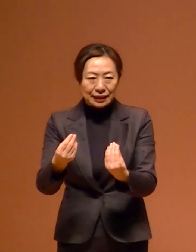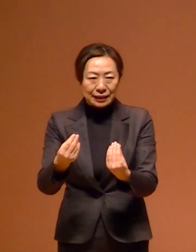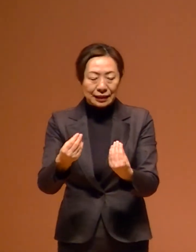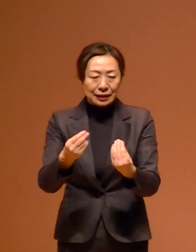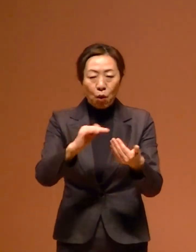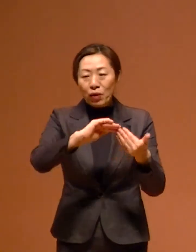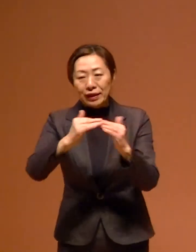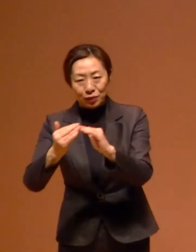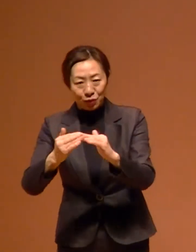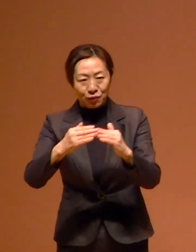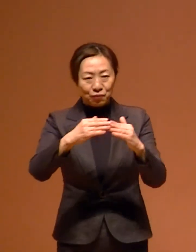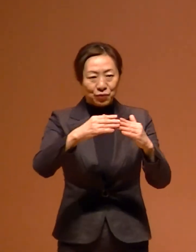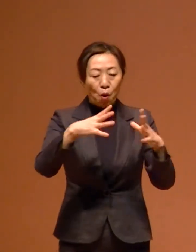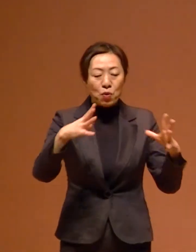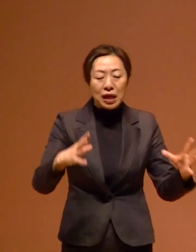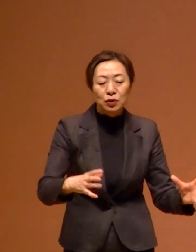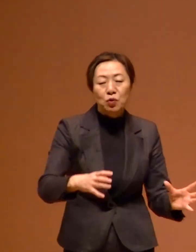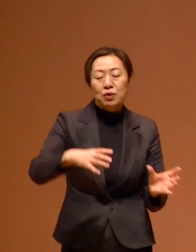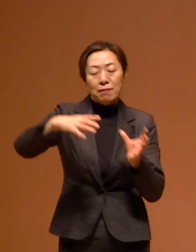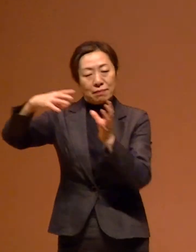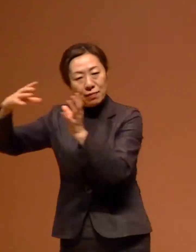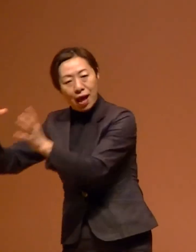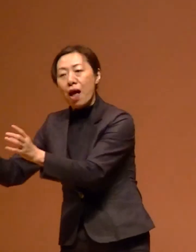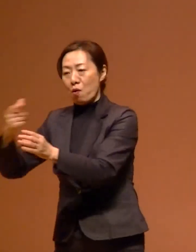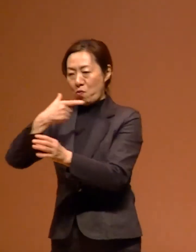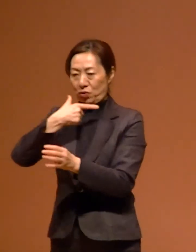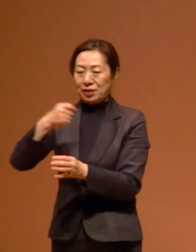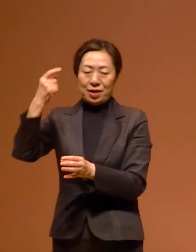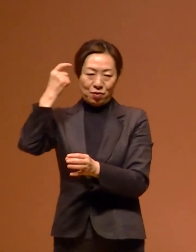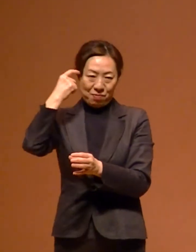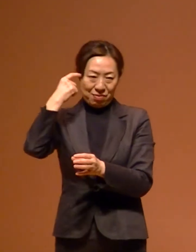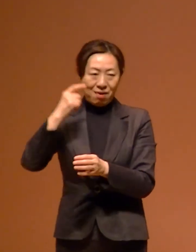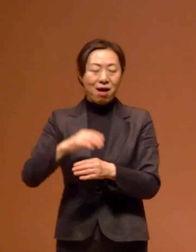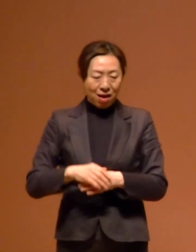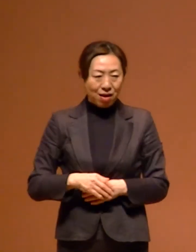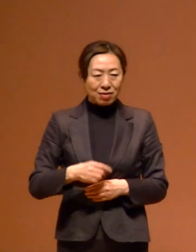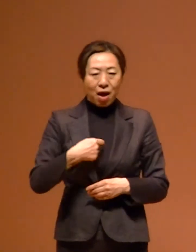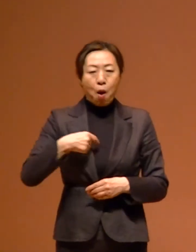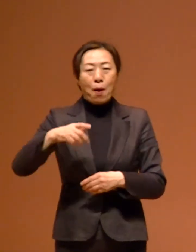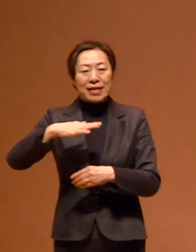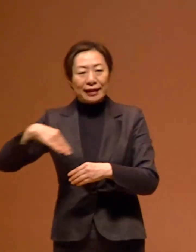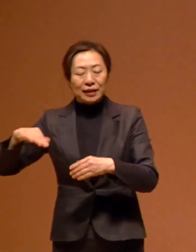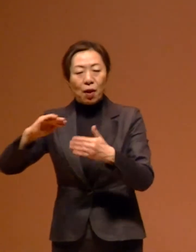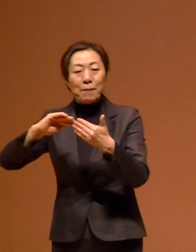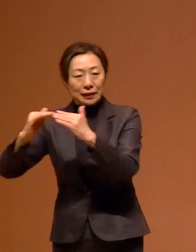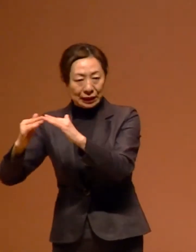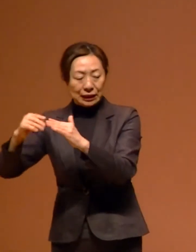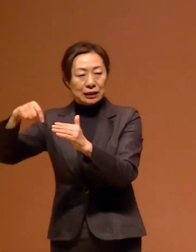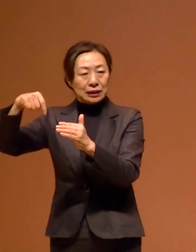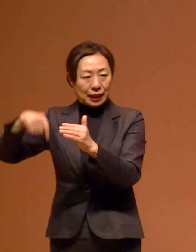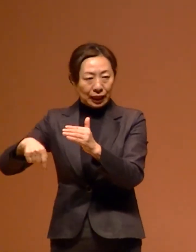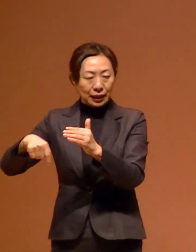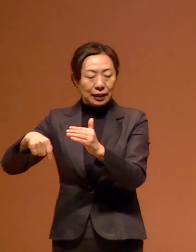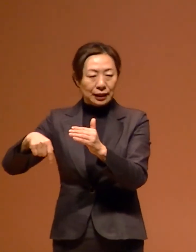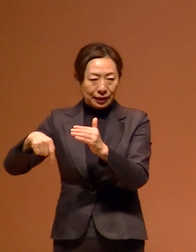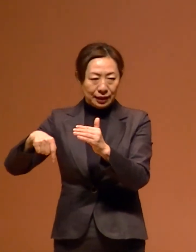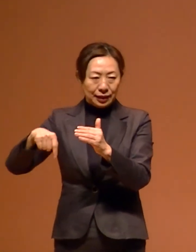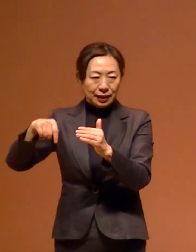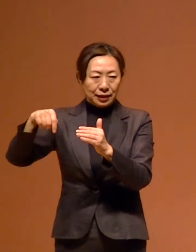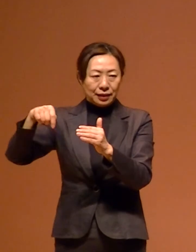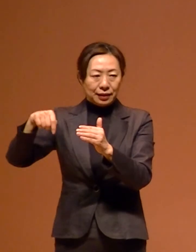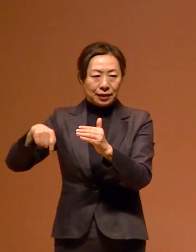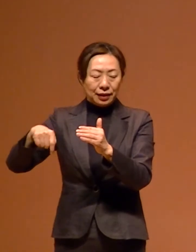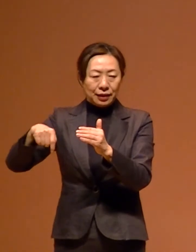くり一緒そのまんまの形で上に上げようということで、私たちの町に伊豆田前契約会という校があるんです